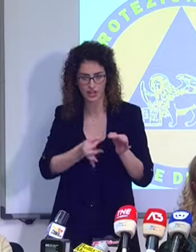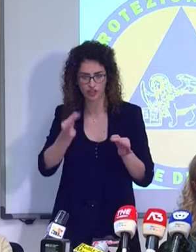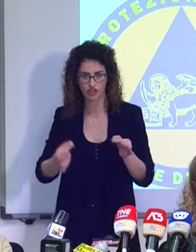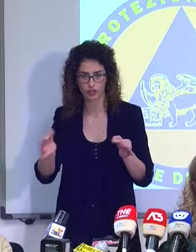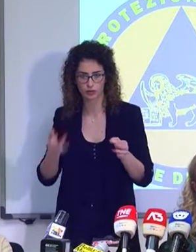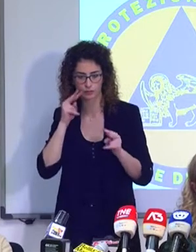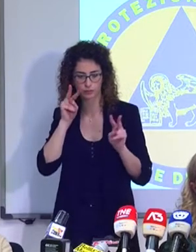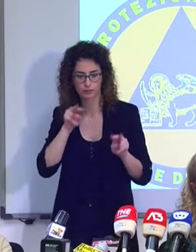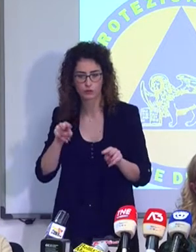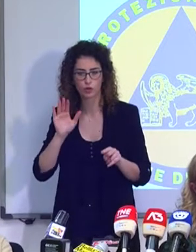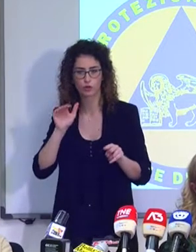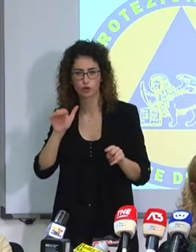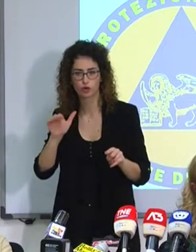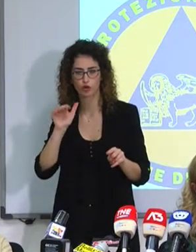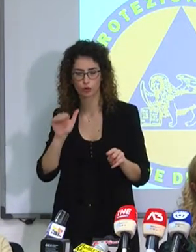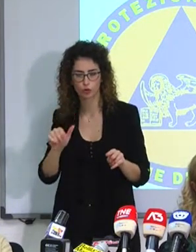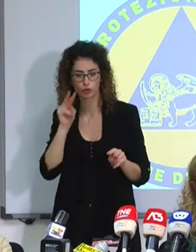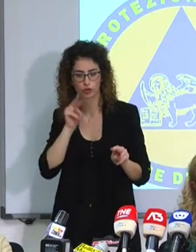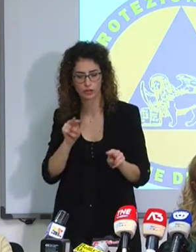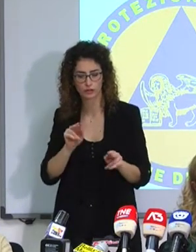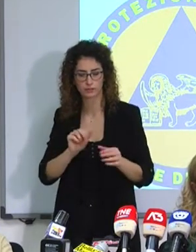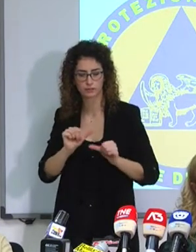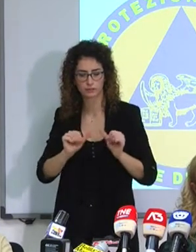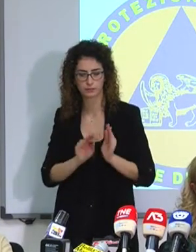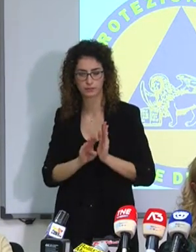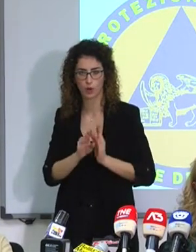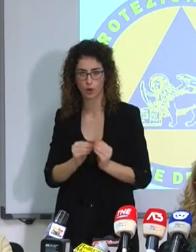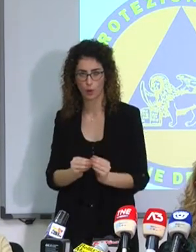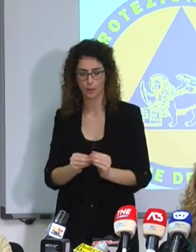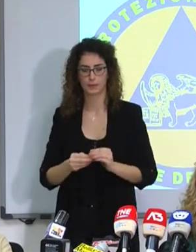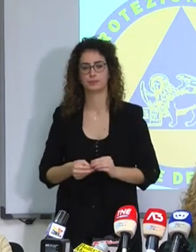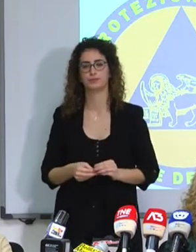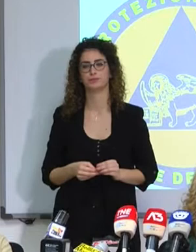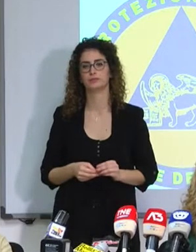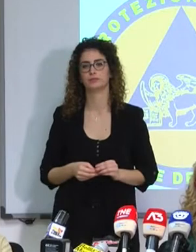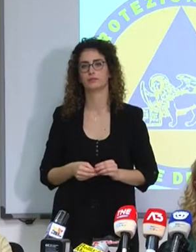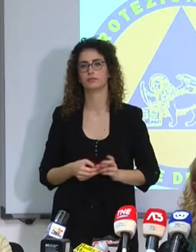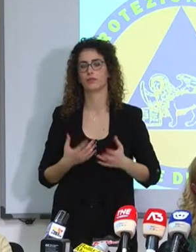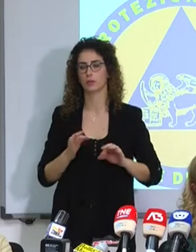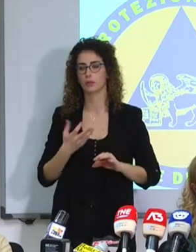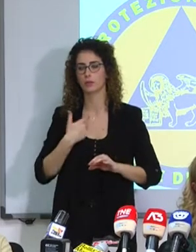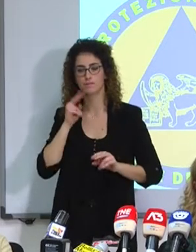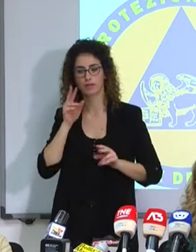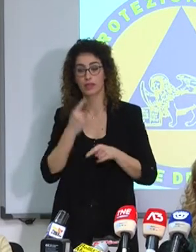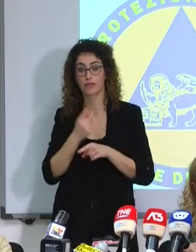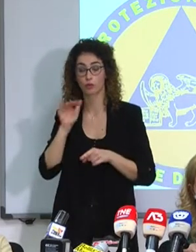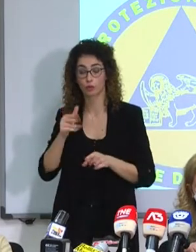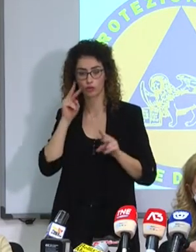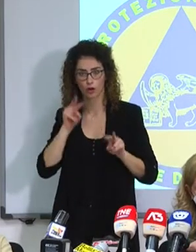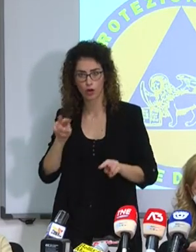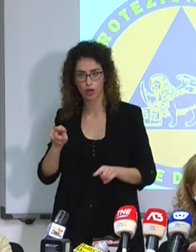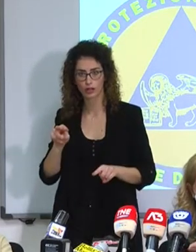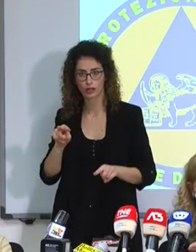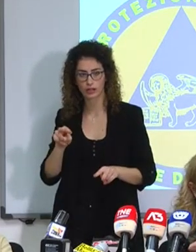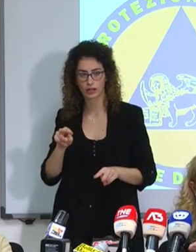puntuale, osservando giorno per giorno come evolve questo percorso, e proprio perché è una cosa che va osservata giorno per giorno, non